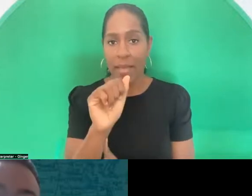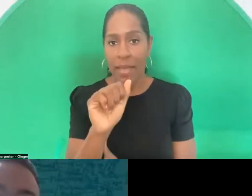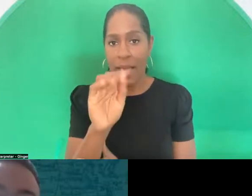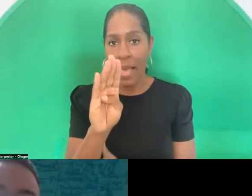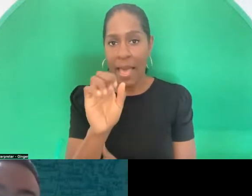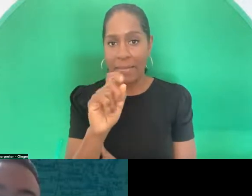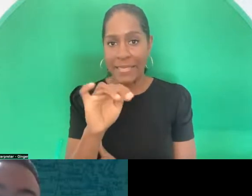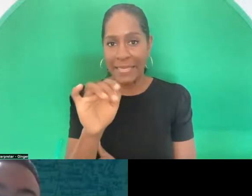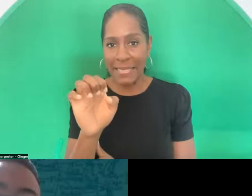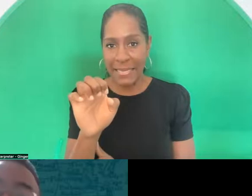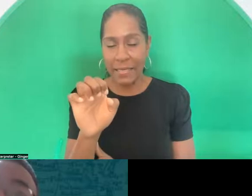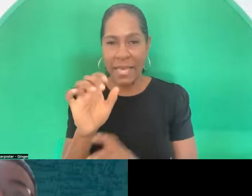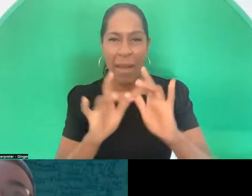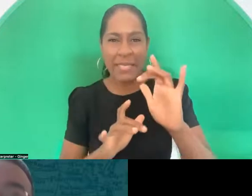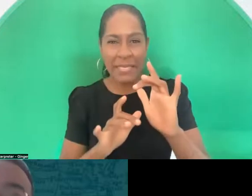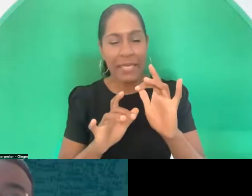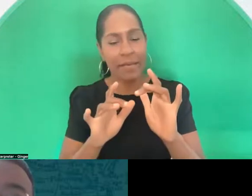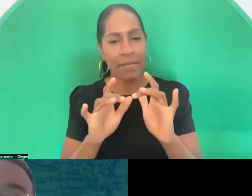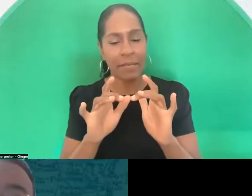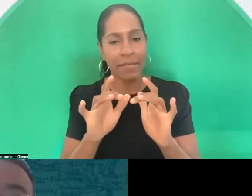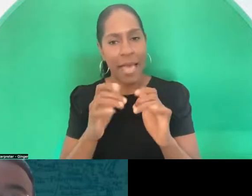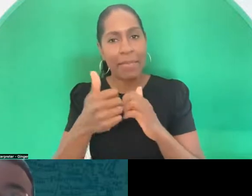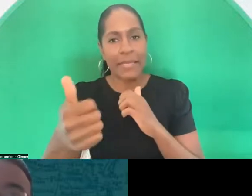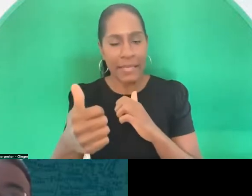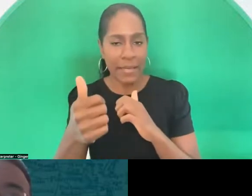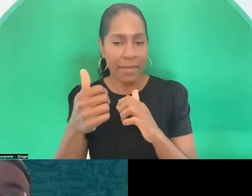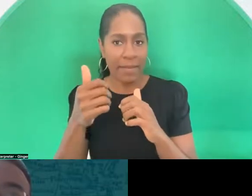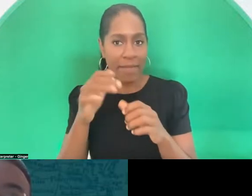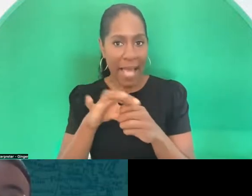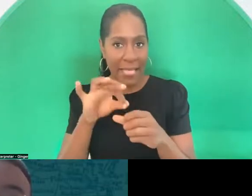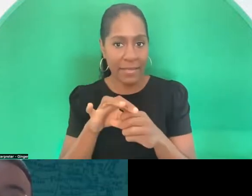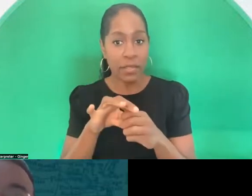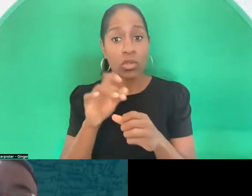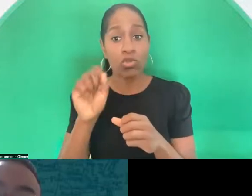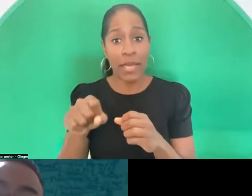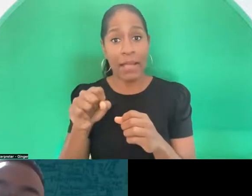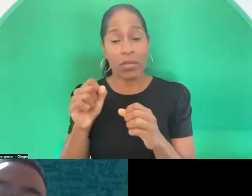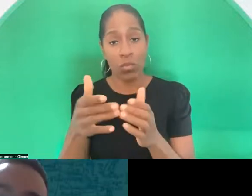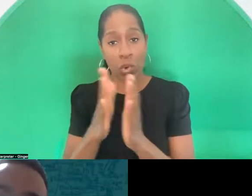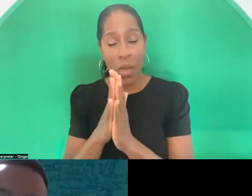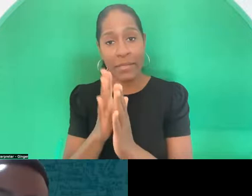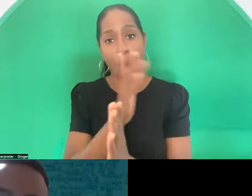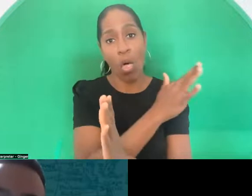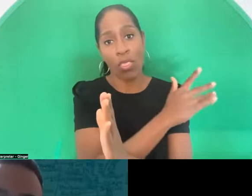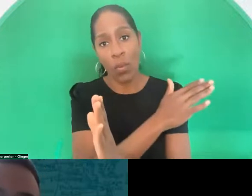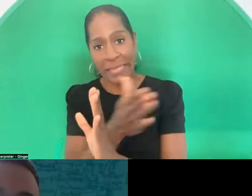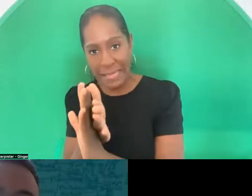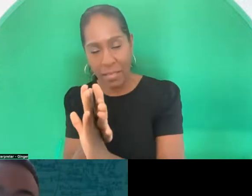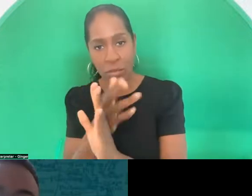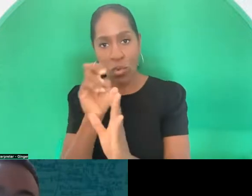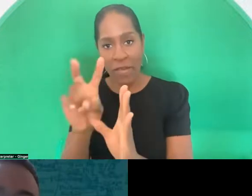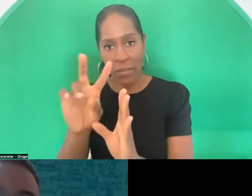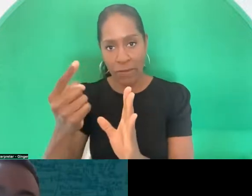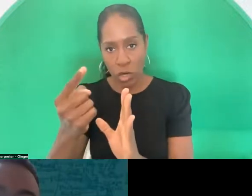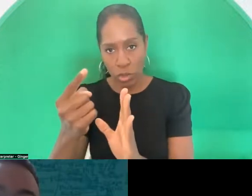una boleta de botón ausencia y pueden